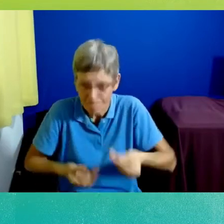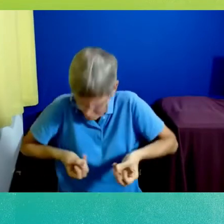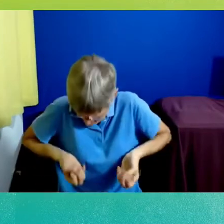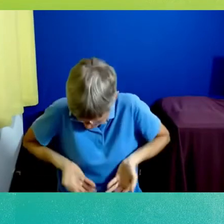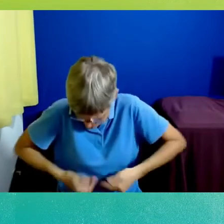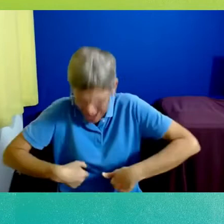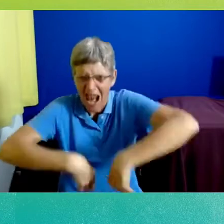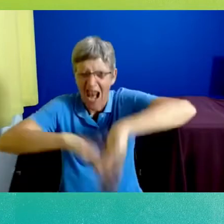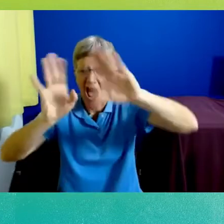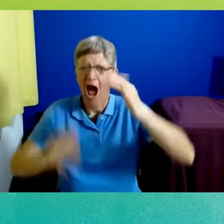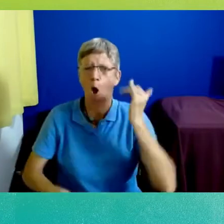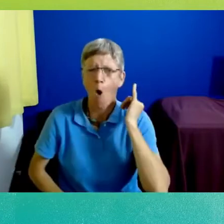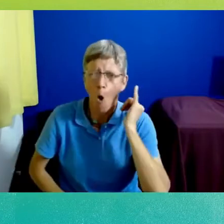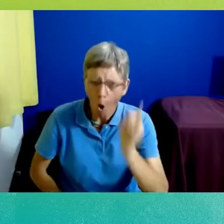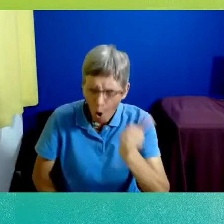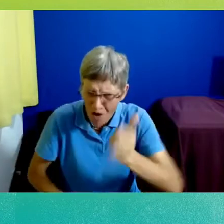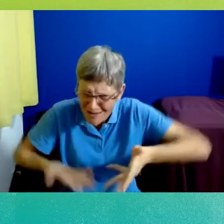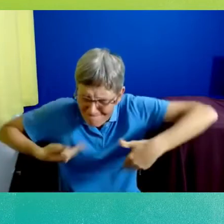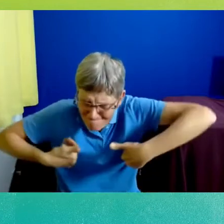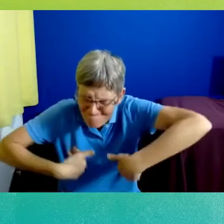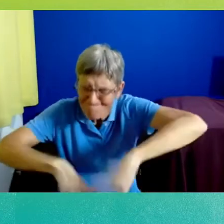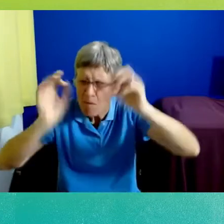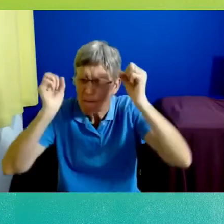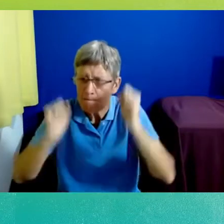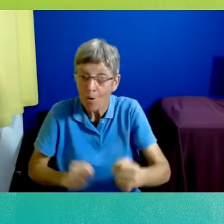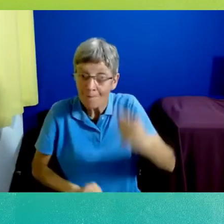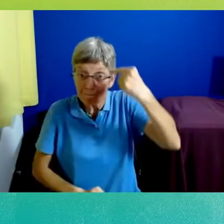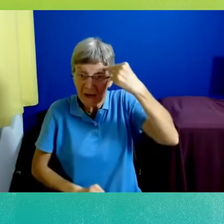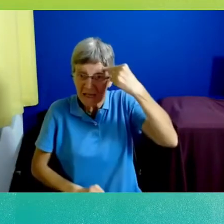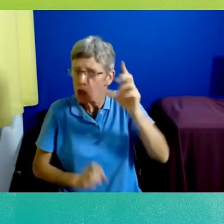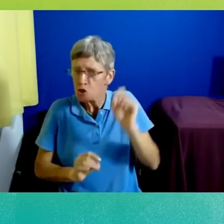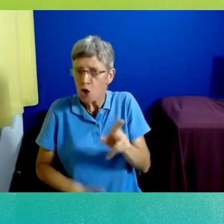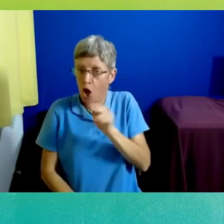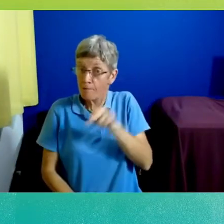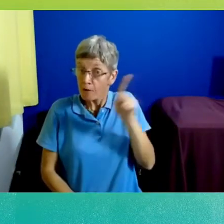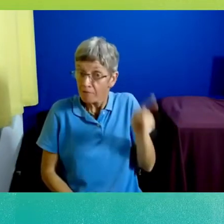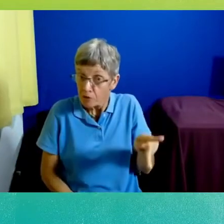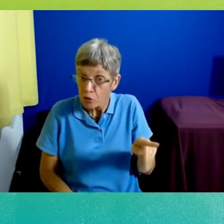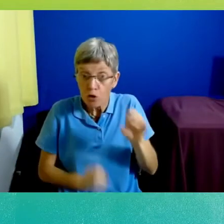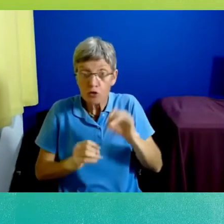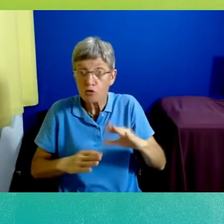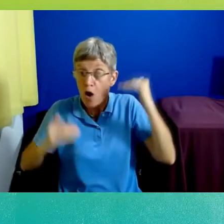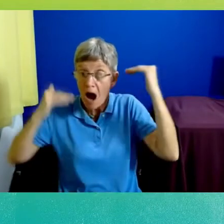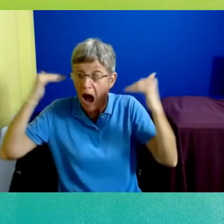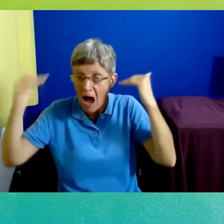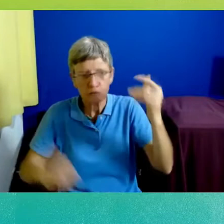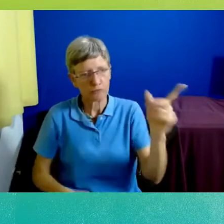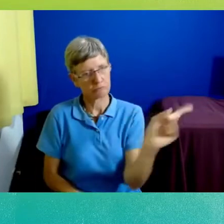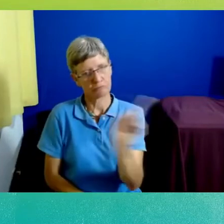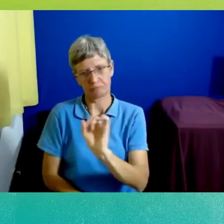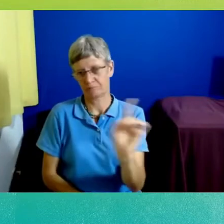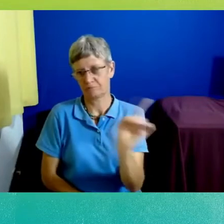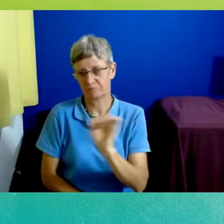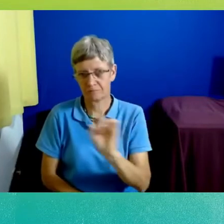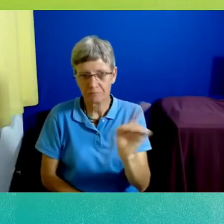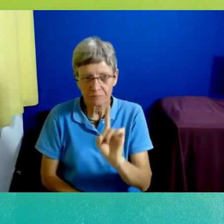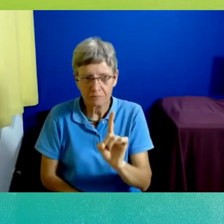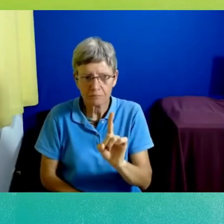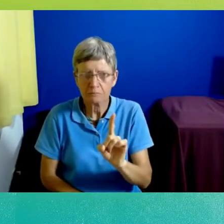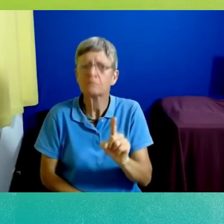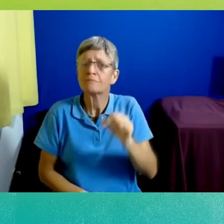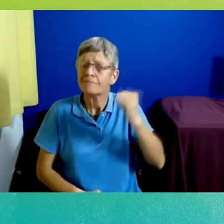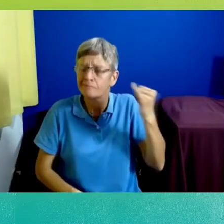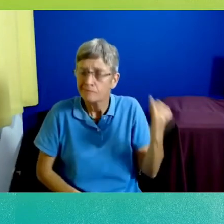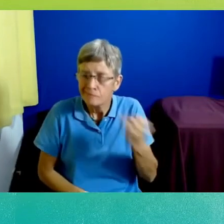você pode imaginar também um aluno surdo na sala de aula, uma pessoa que você pode imaginar quem está contando ali